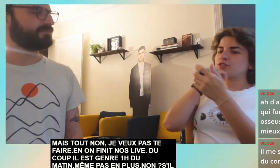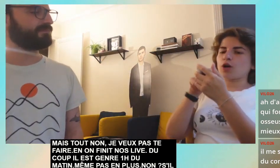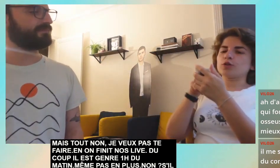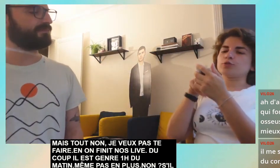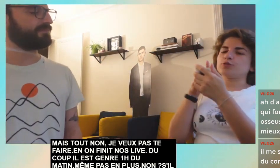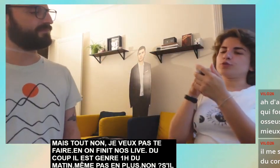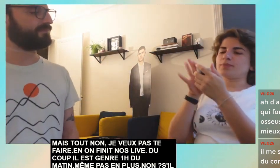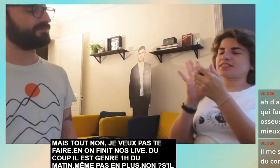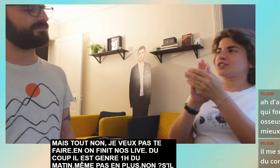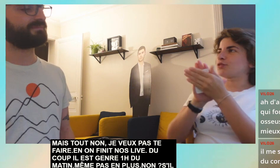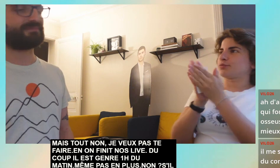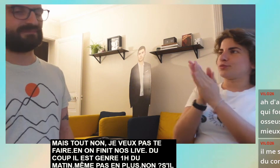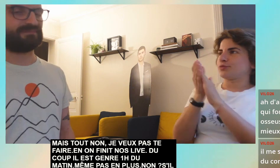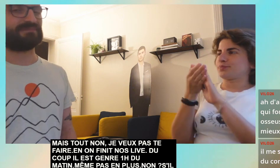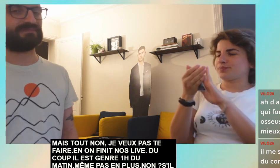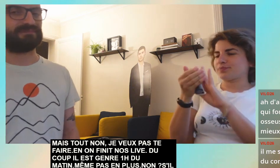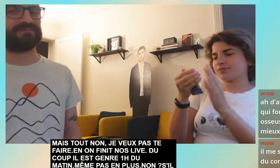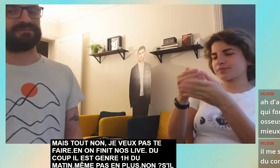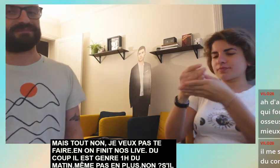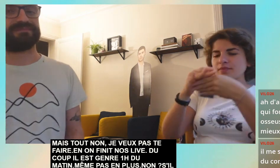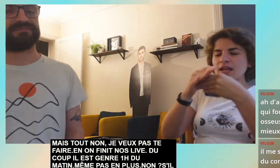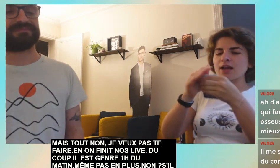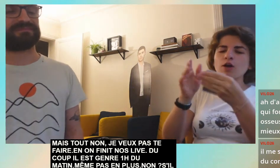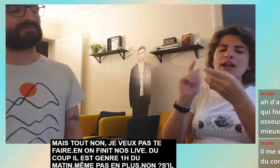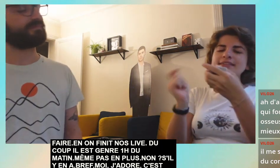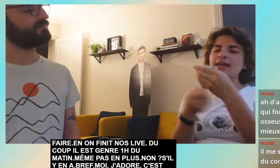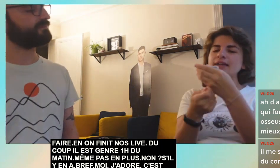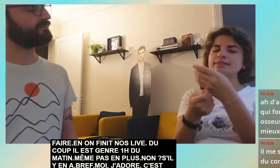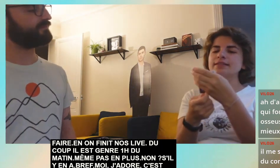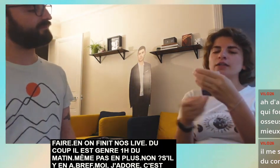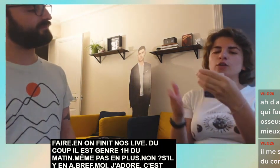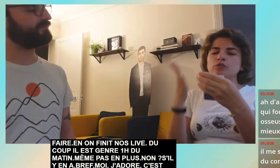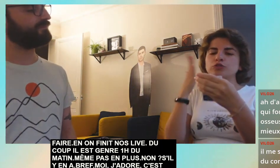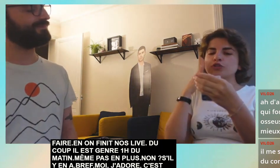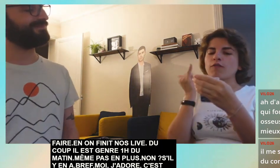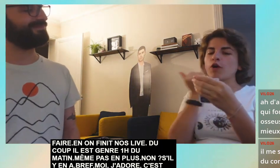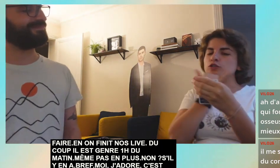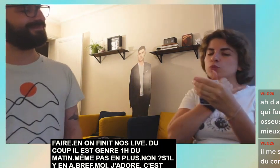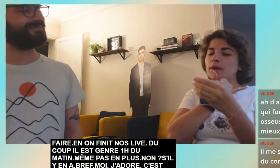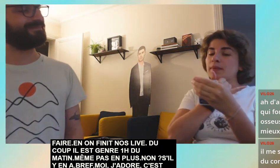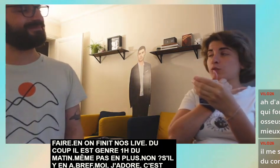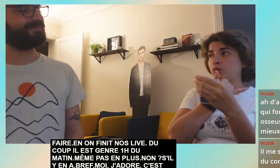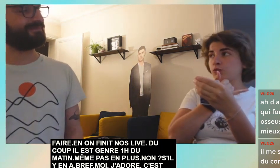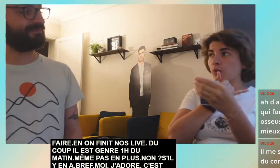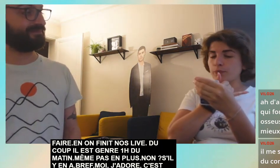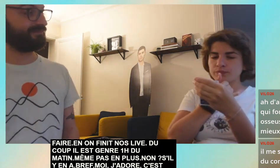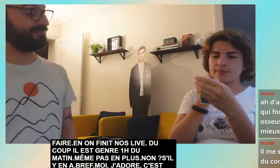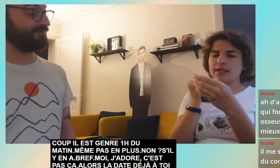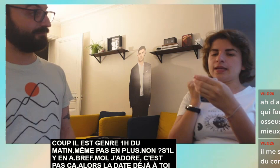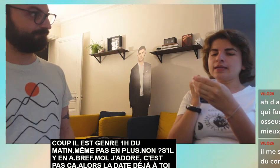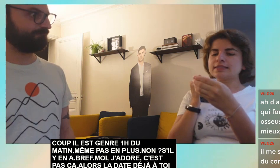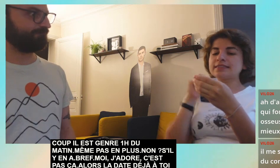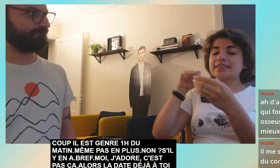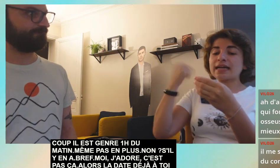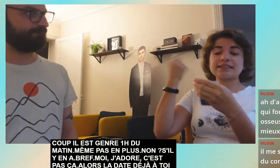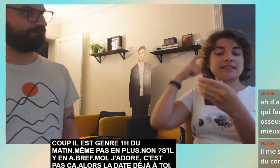j'adore. C'est pas ça. Alors, la date de Jean-François Mercurieux qui capte